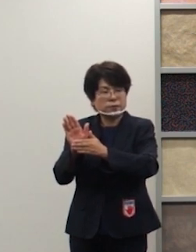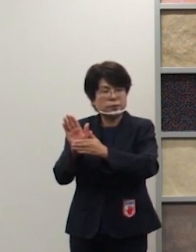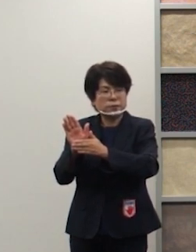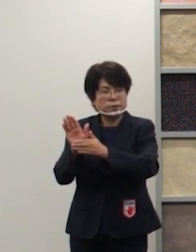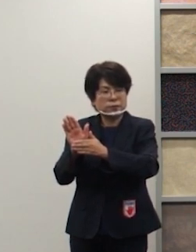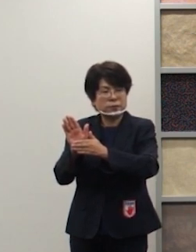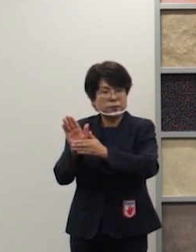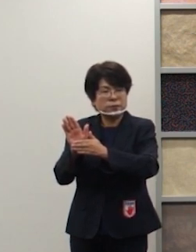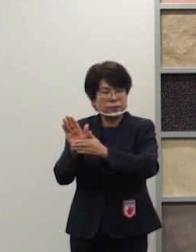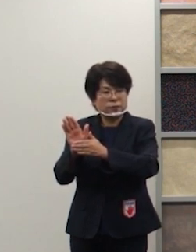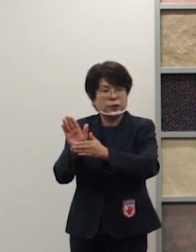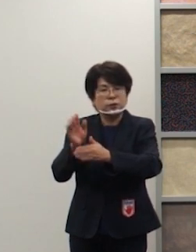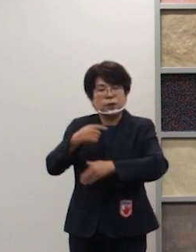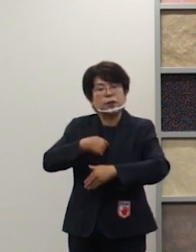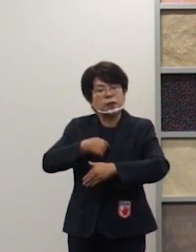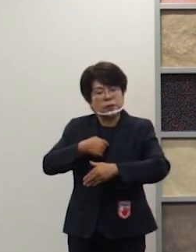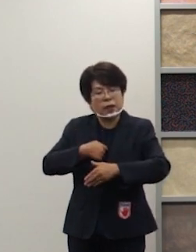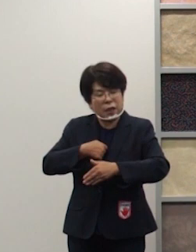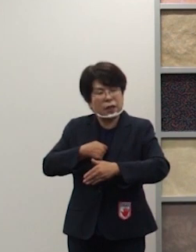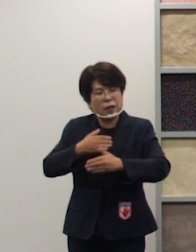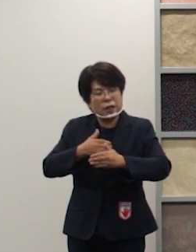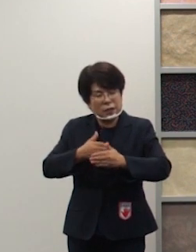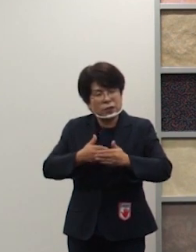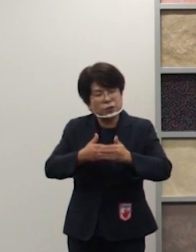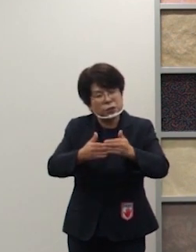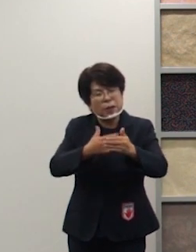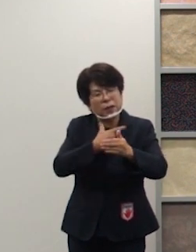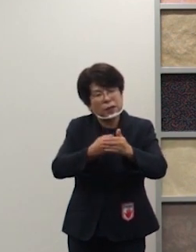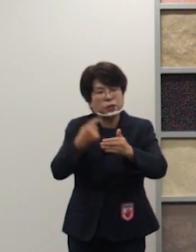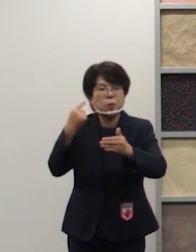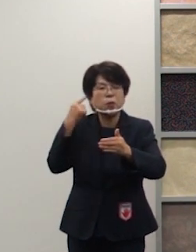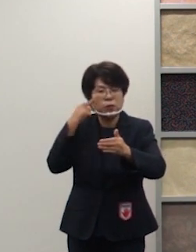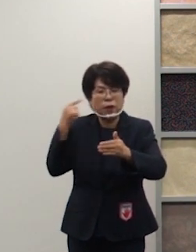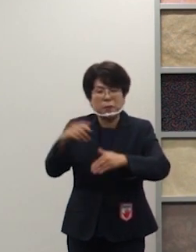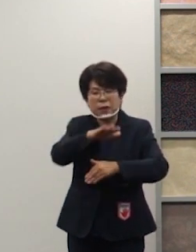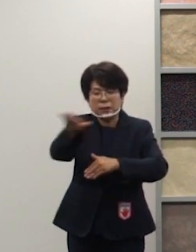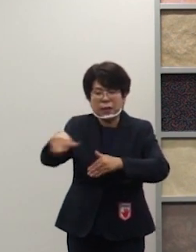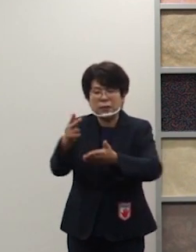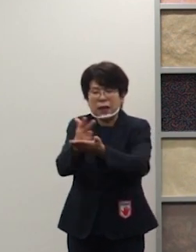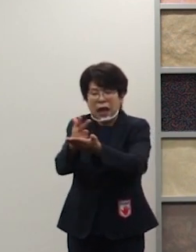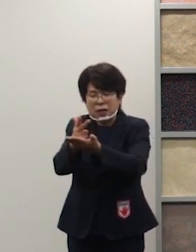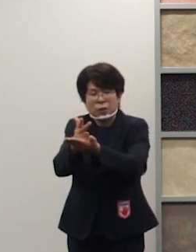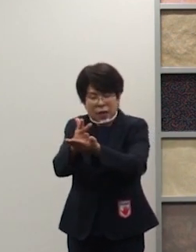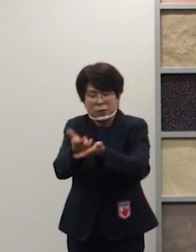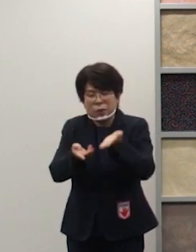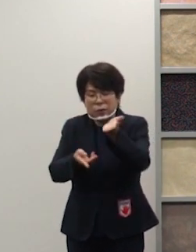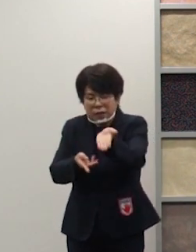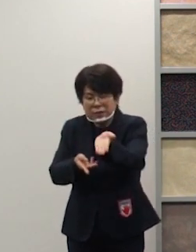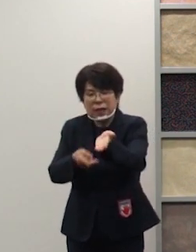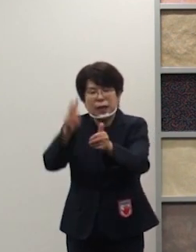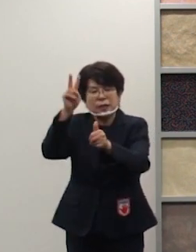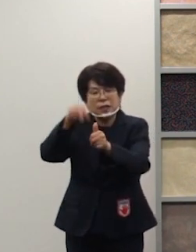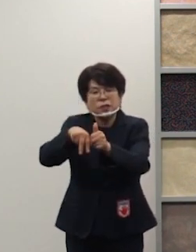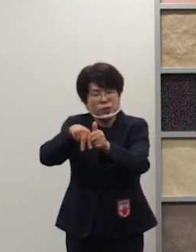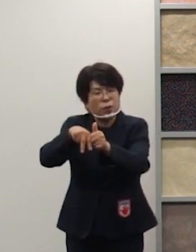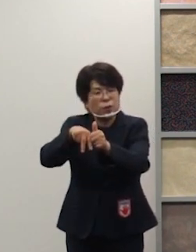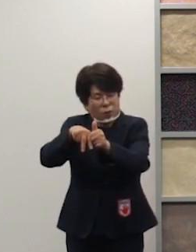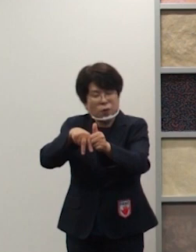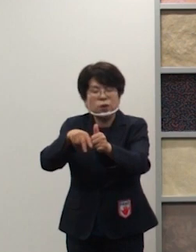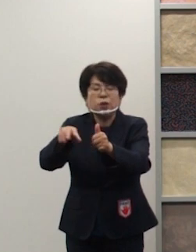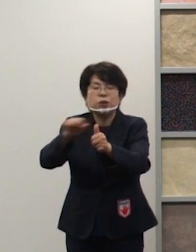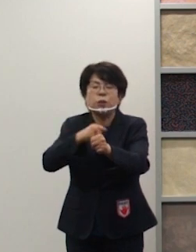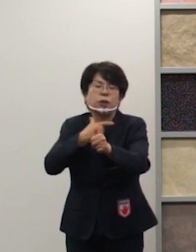私どもむしろ推進したいと思うのはこの認証職の方でもありますので、ここはですね、